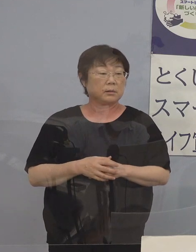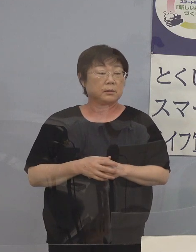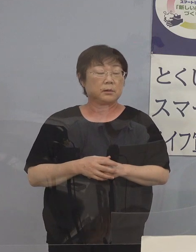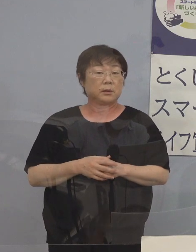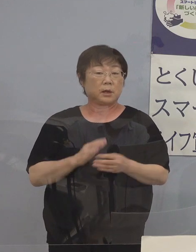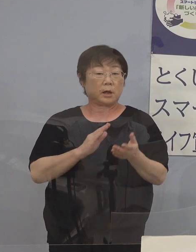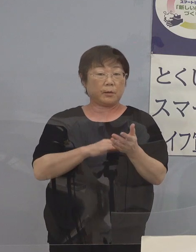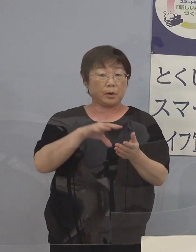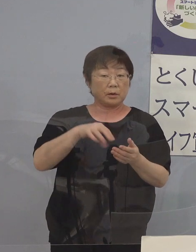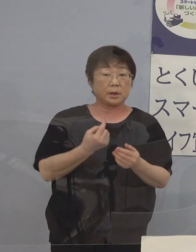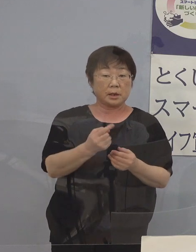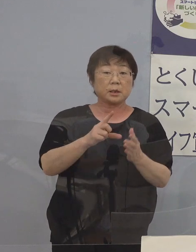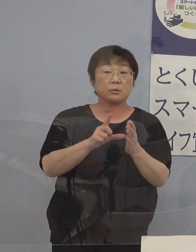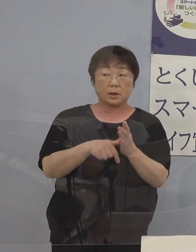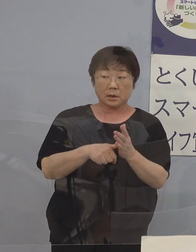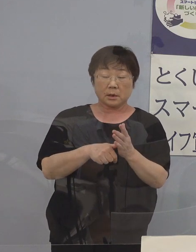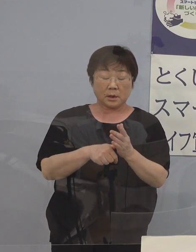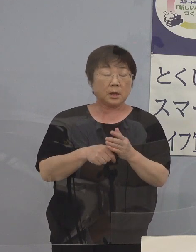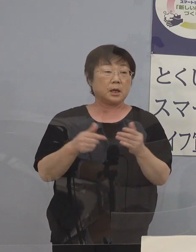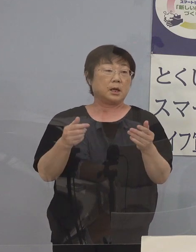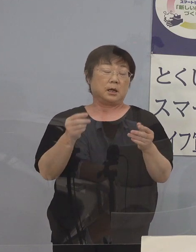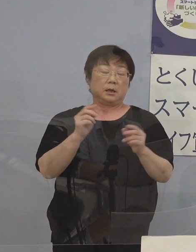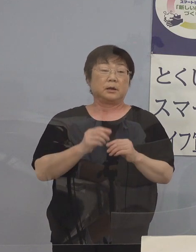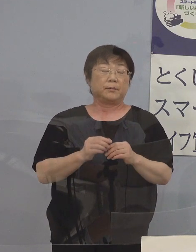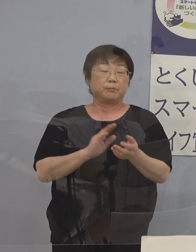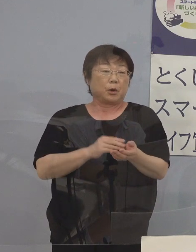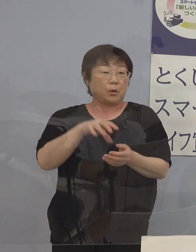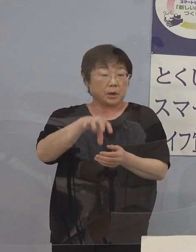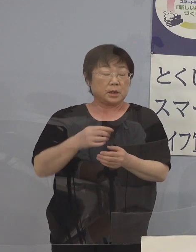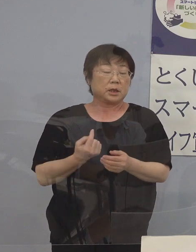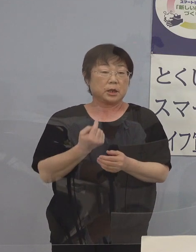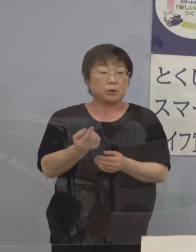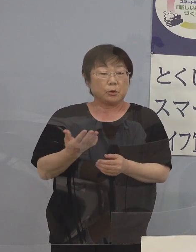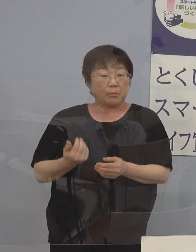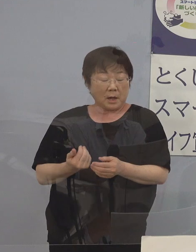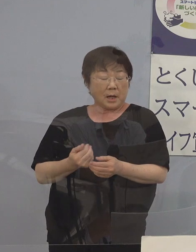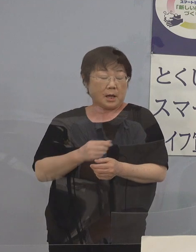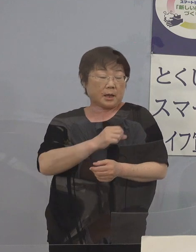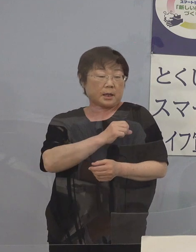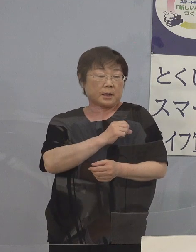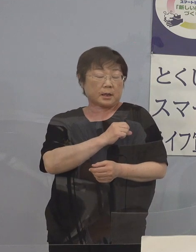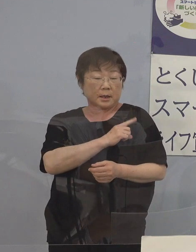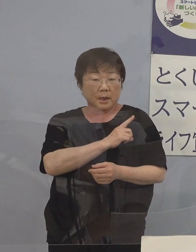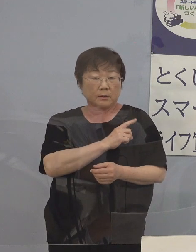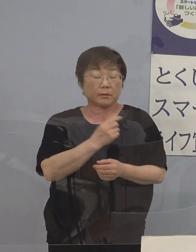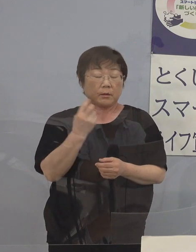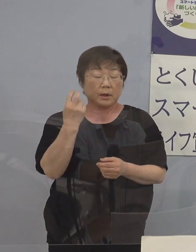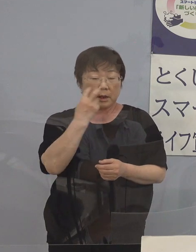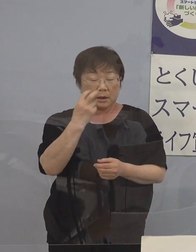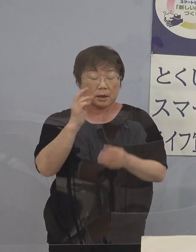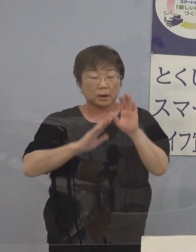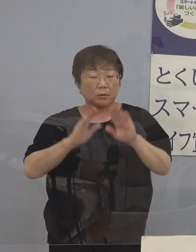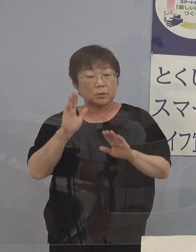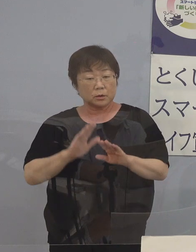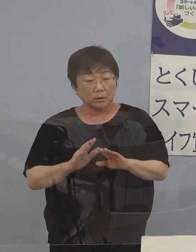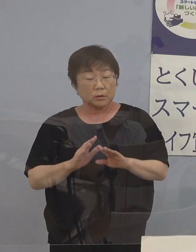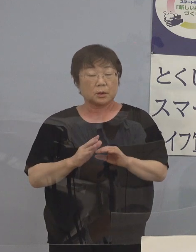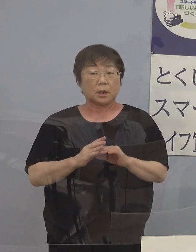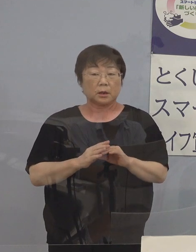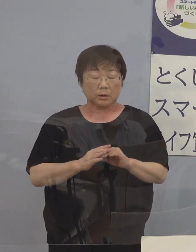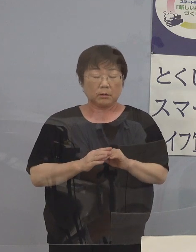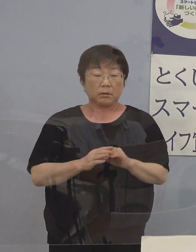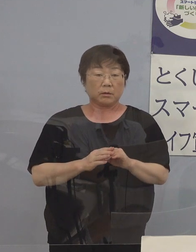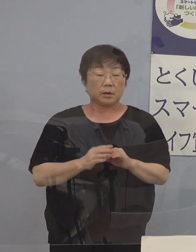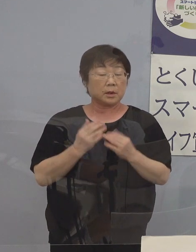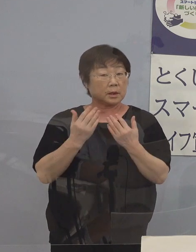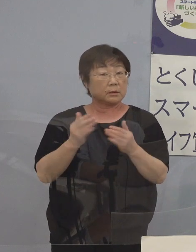だ病院に行った時です。 出勤前に例えば検温のみを行って、その健康状態 を。まあ看護師さん